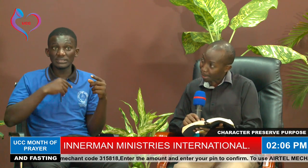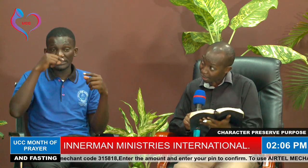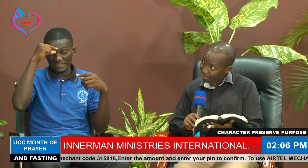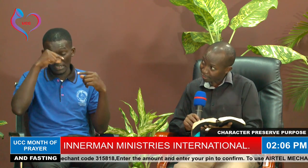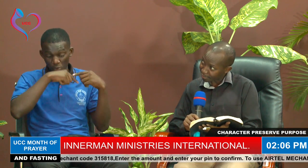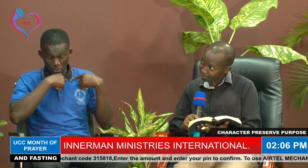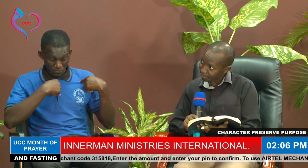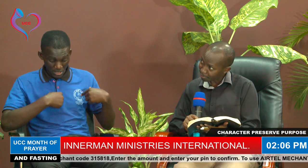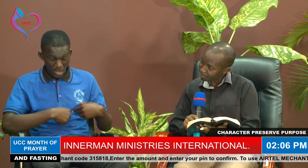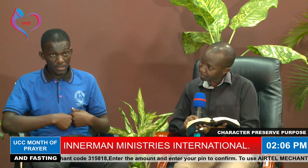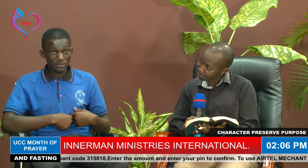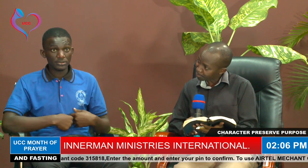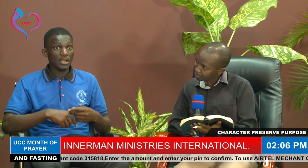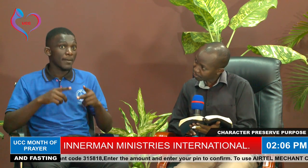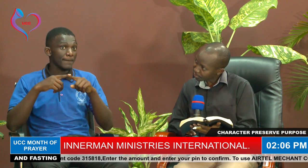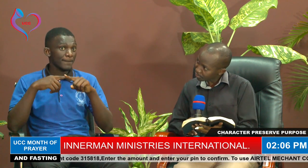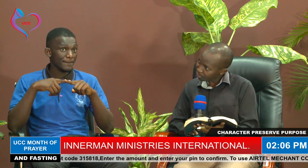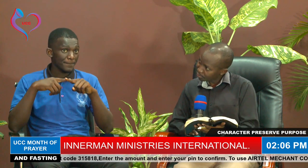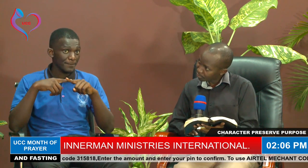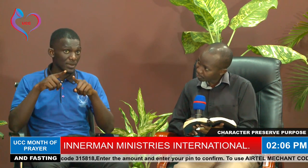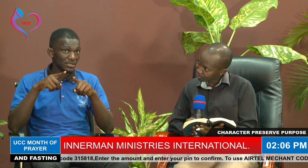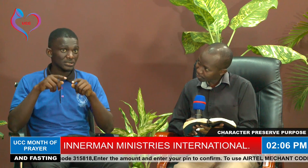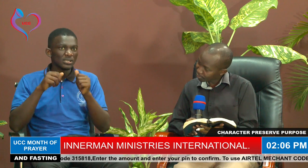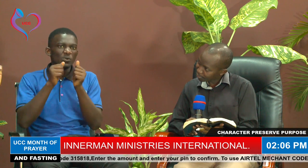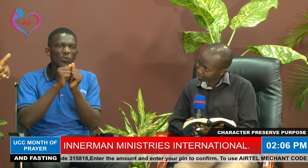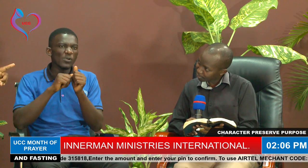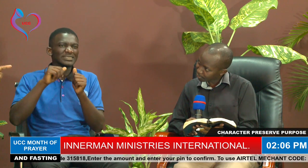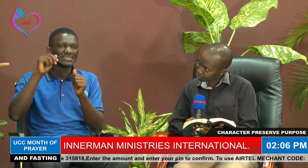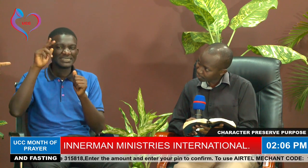Yembala. Choka, with skillful hands, he was trained.